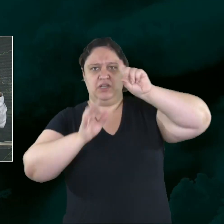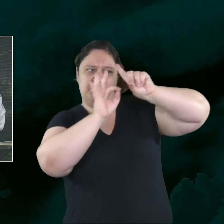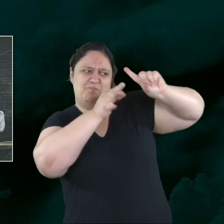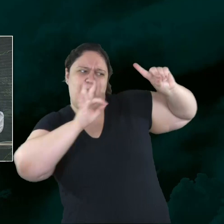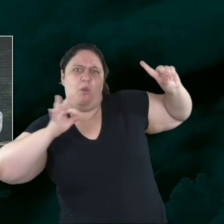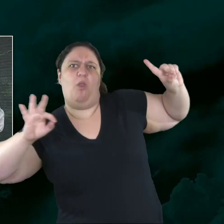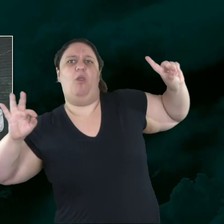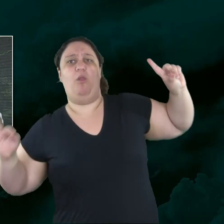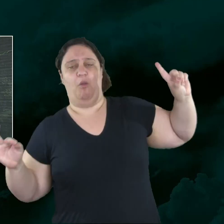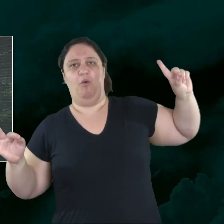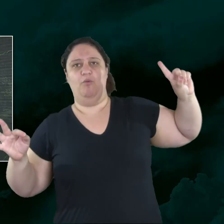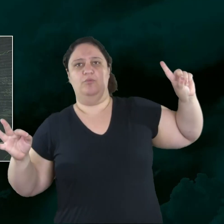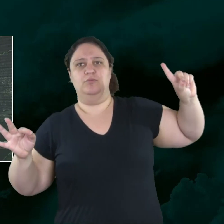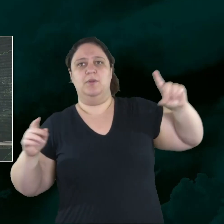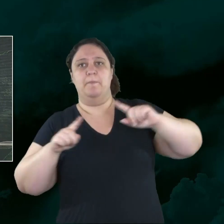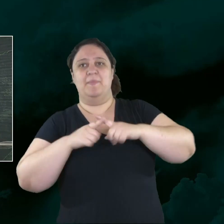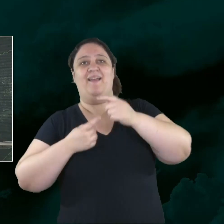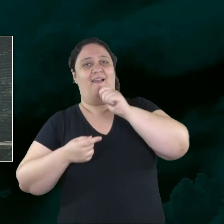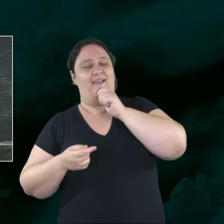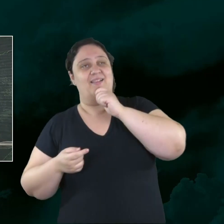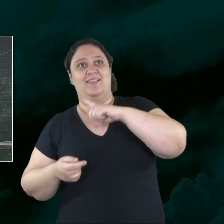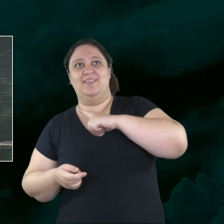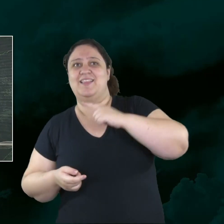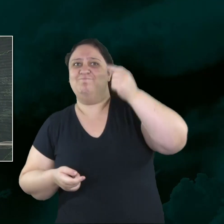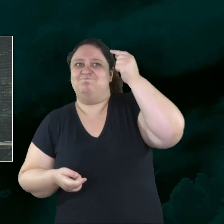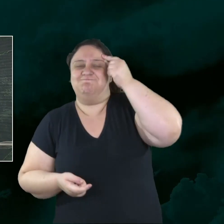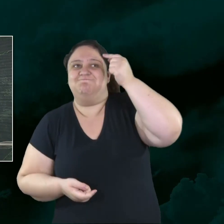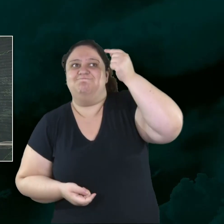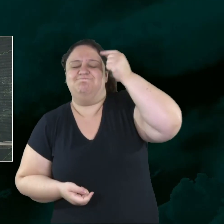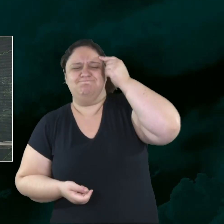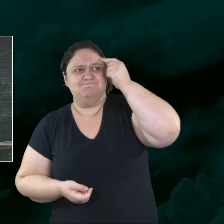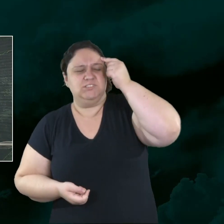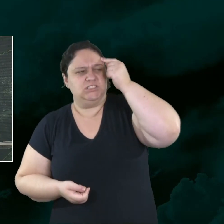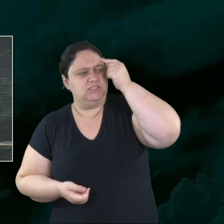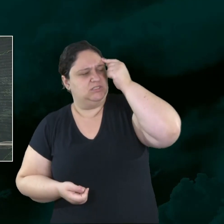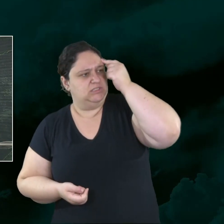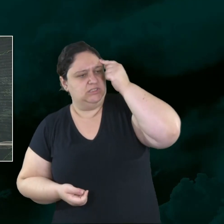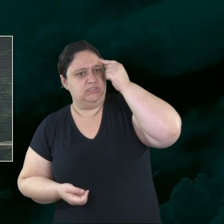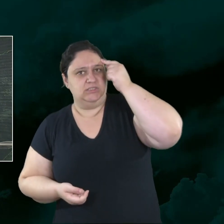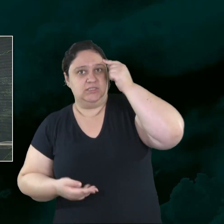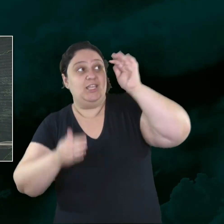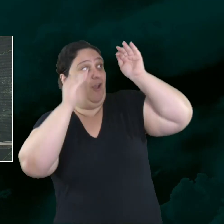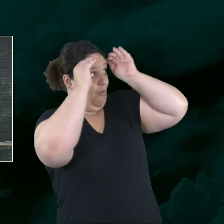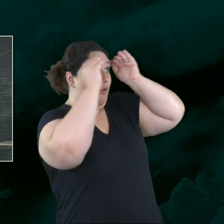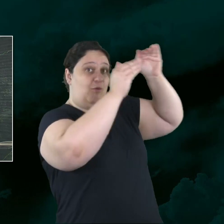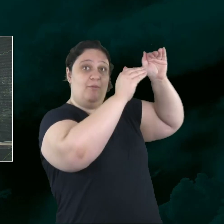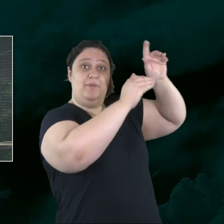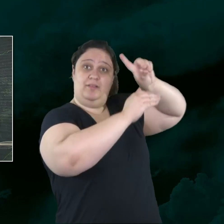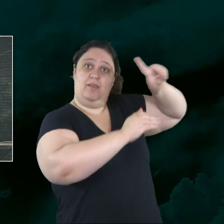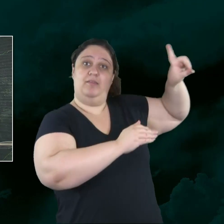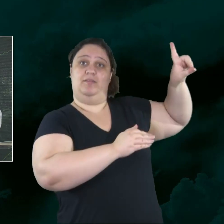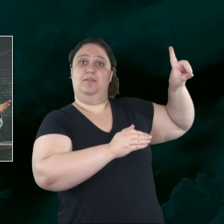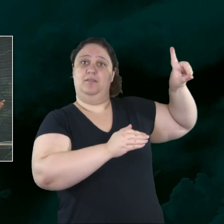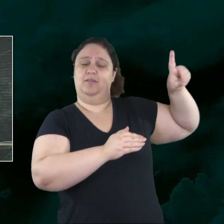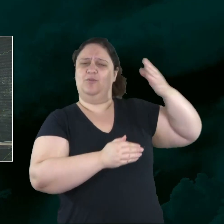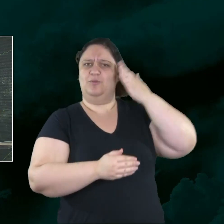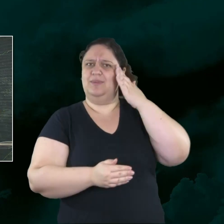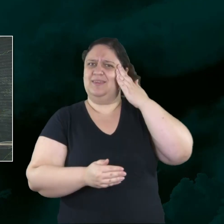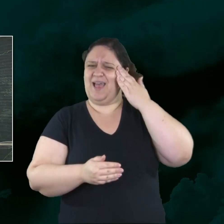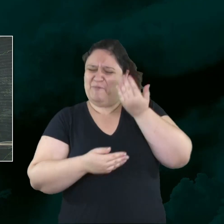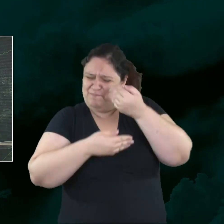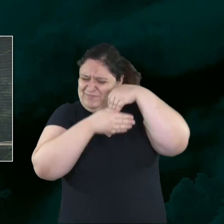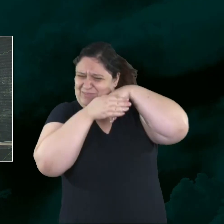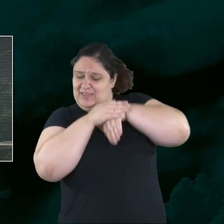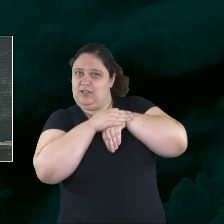judeus, mas Deus ainda deixou no nosso homem uma consciência que age de acordo com a lei de Deus, sabe de certa forma o